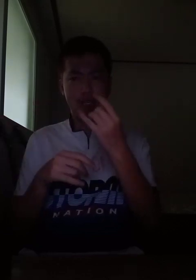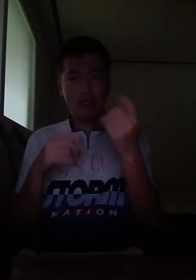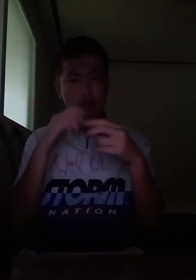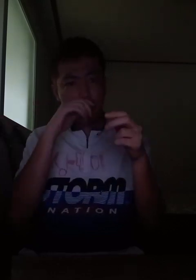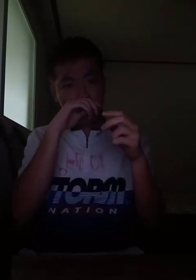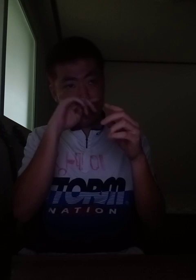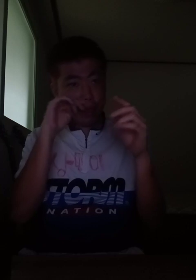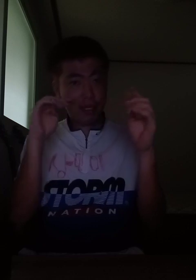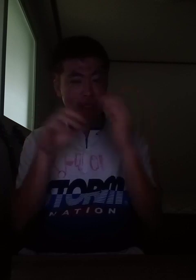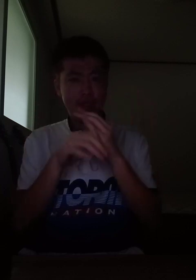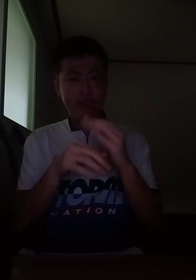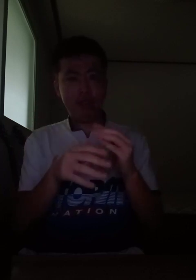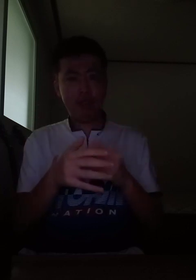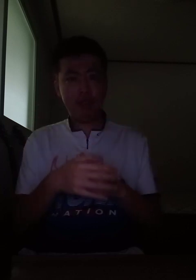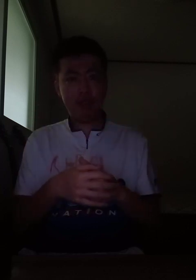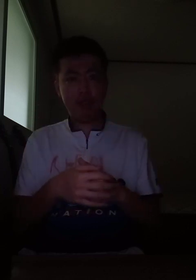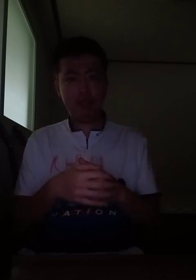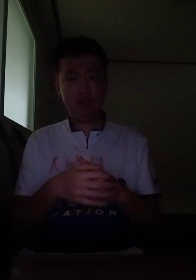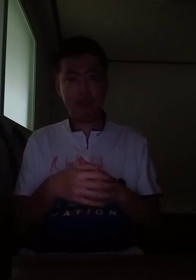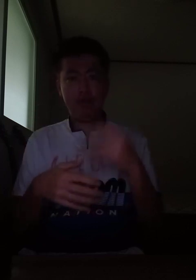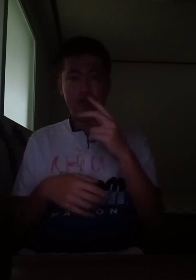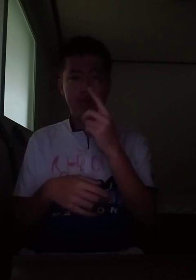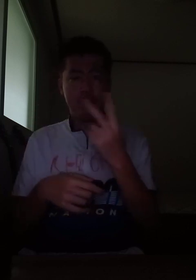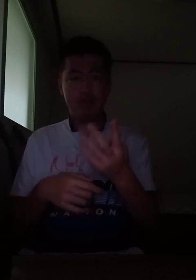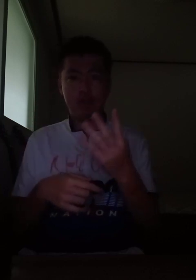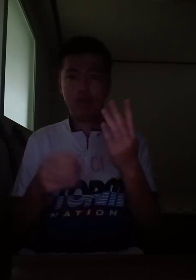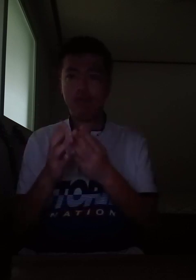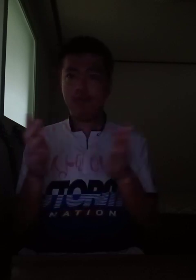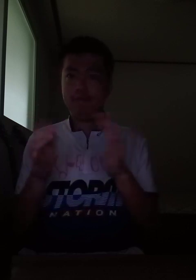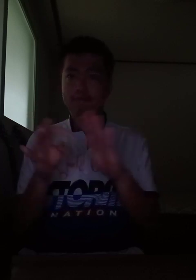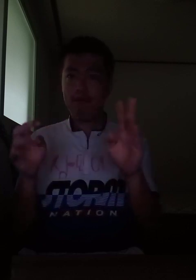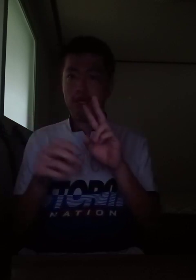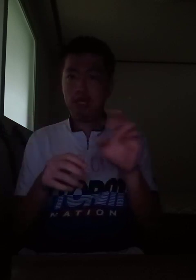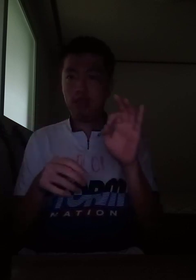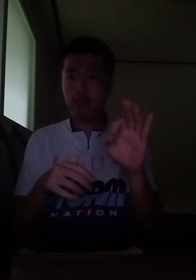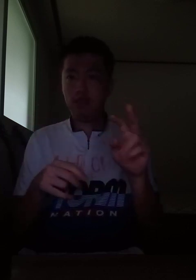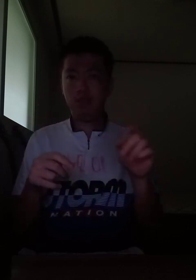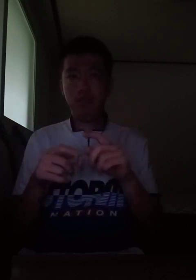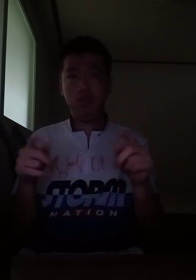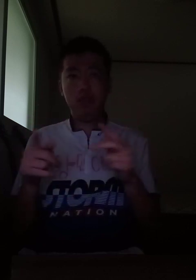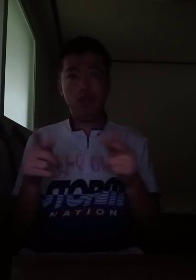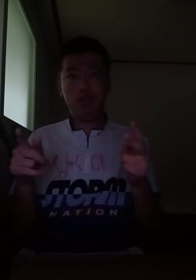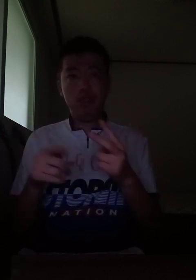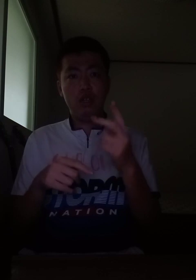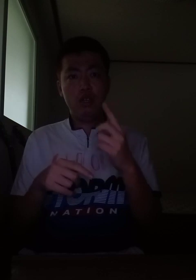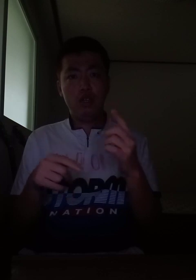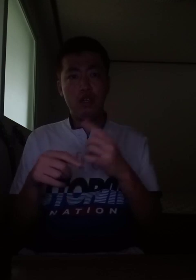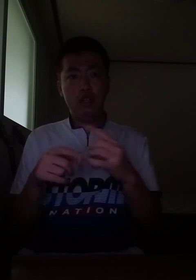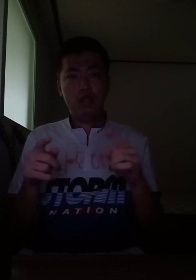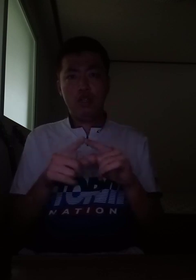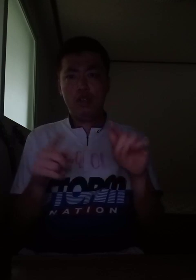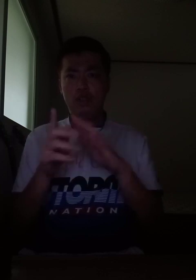추행 사건이 발생했습니다. 지난달 24일 새벽 0시 30분쯤 20대 남성 한 명이 화장실에 들어가던